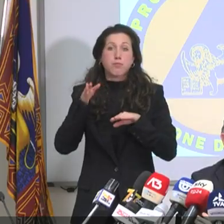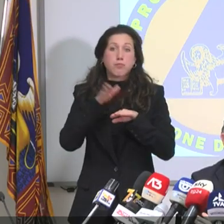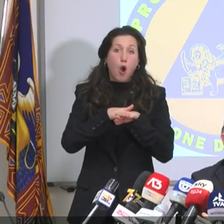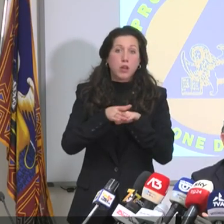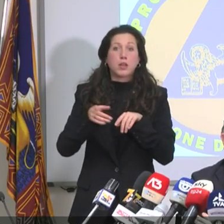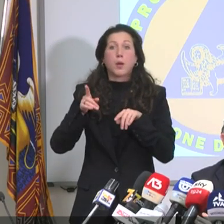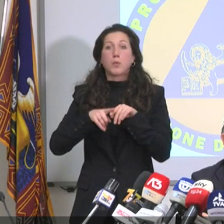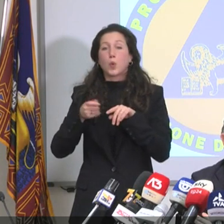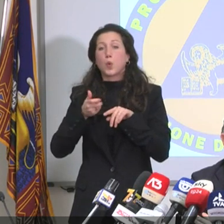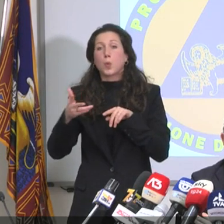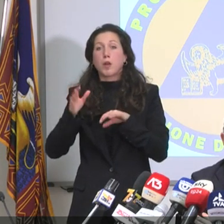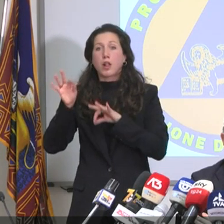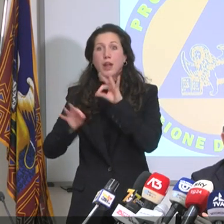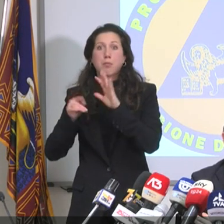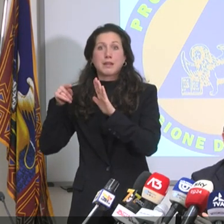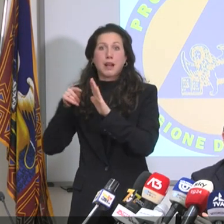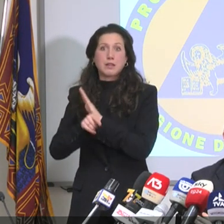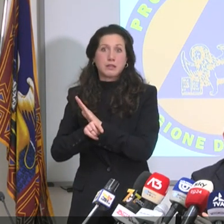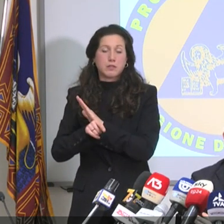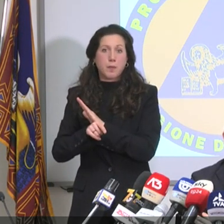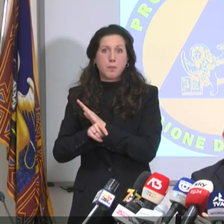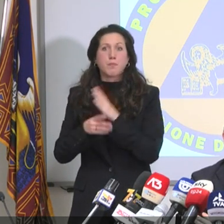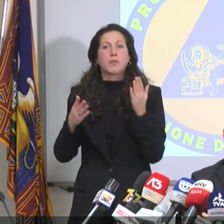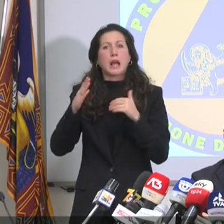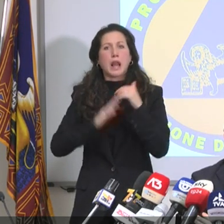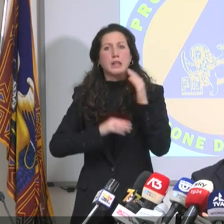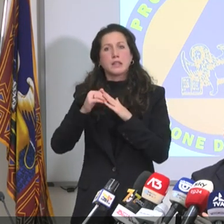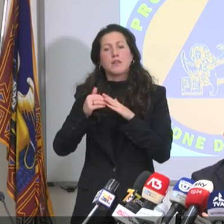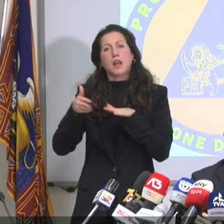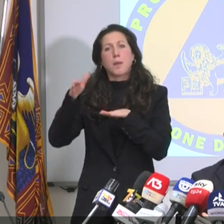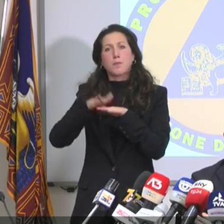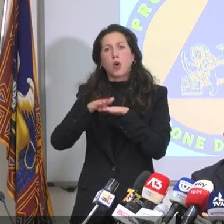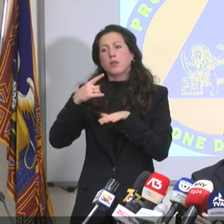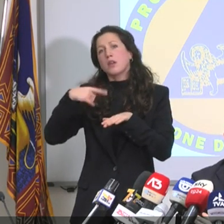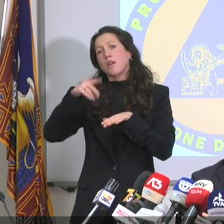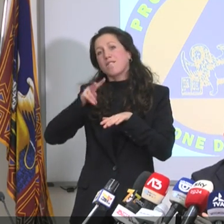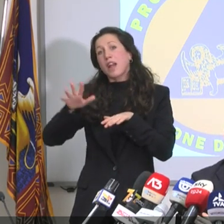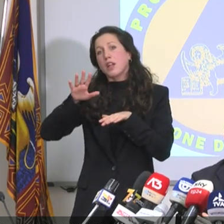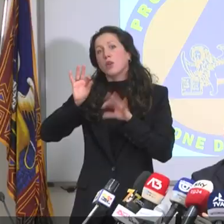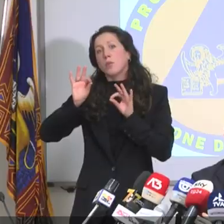La tabella mortalità ci dice che noi siamo l'ottava no nona regione in Italia per numero di morti Covid.